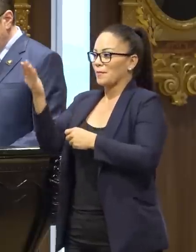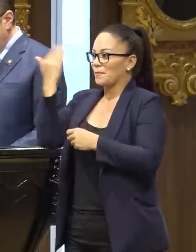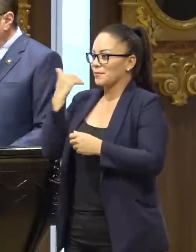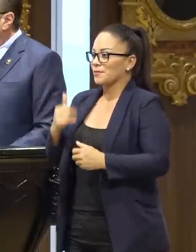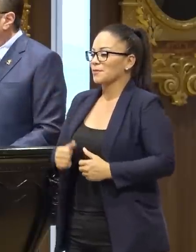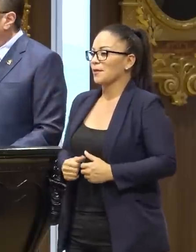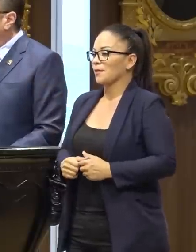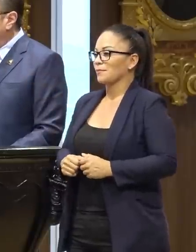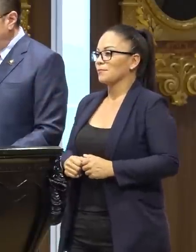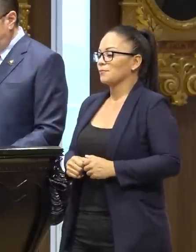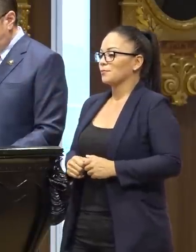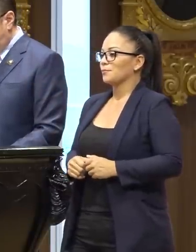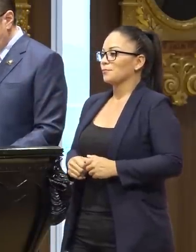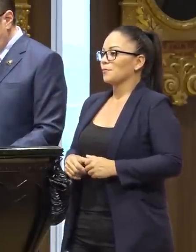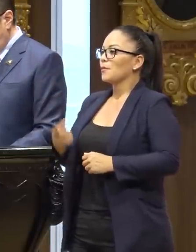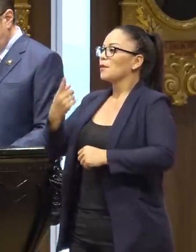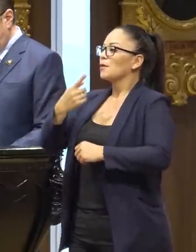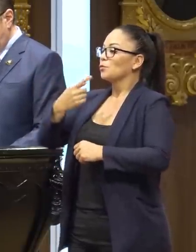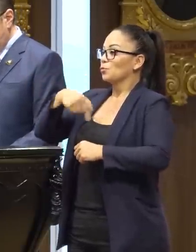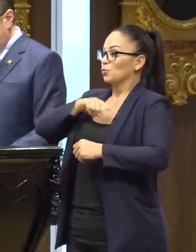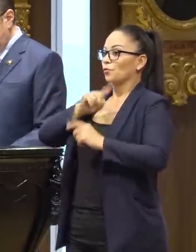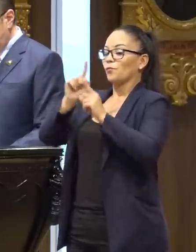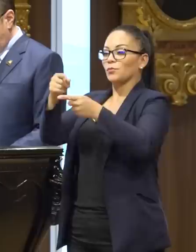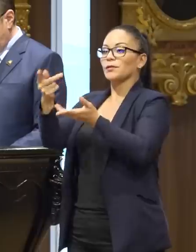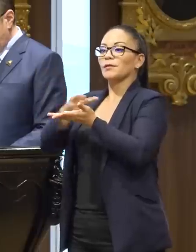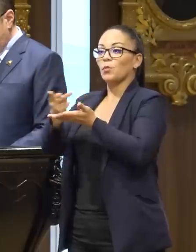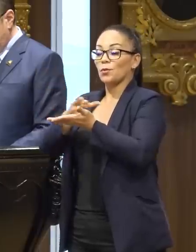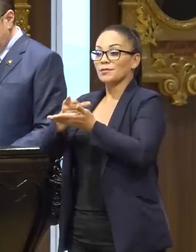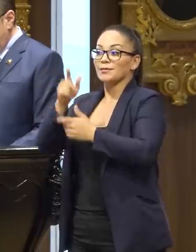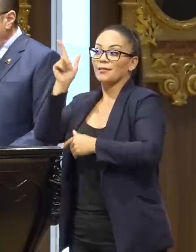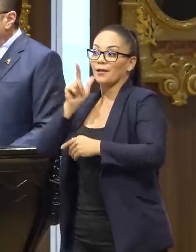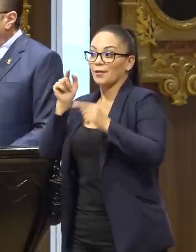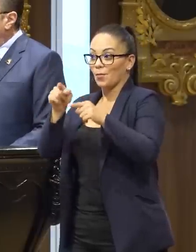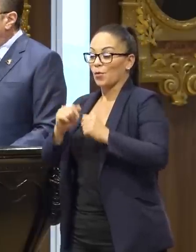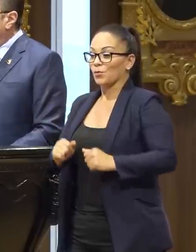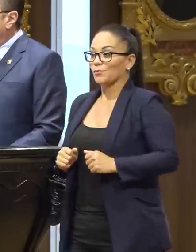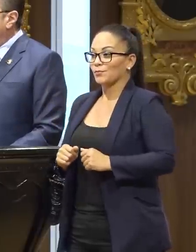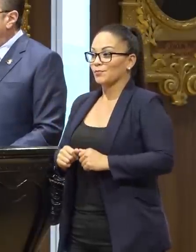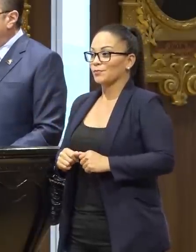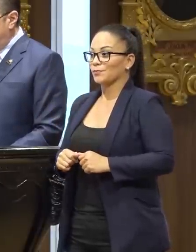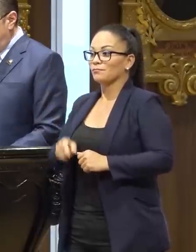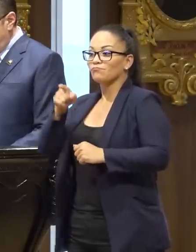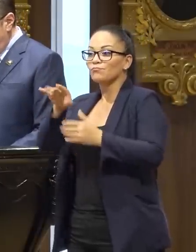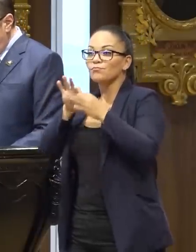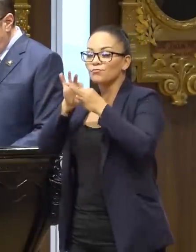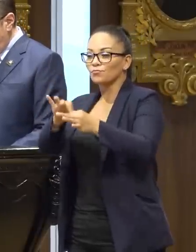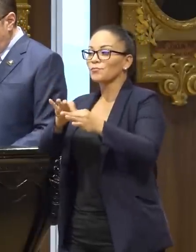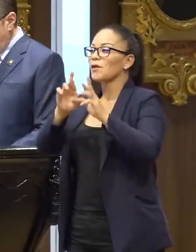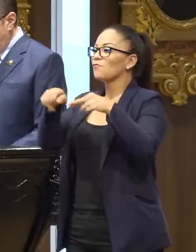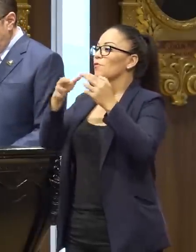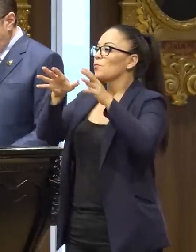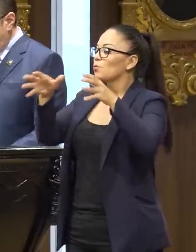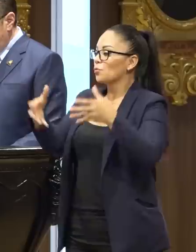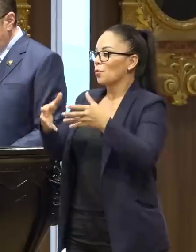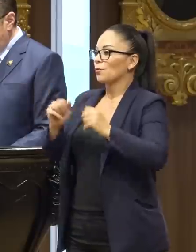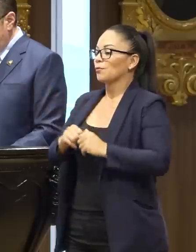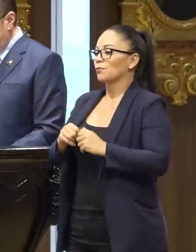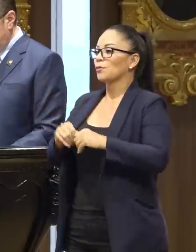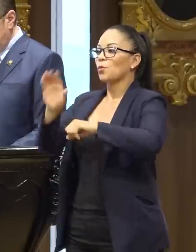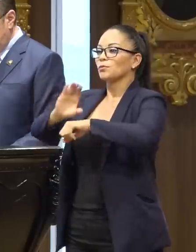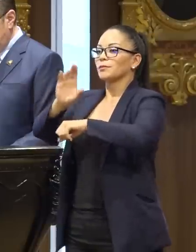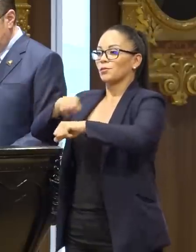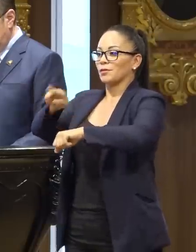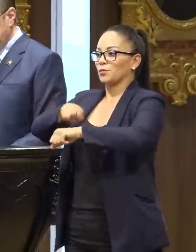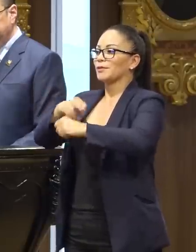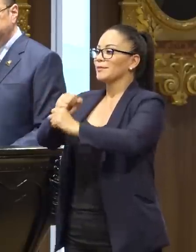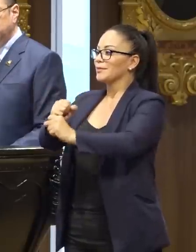pasada durante nuestro paso por la provincia de Limón, en el marco de la reunión en el Consejo Nacional